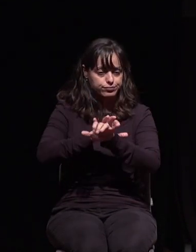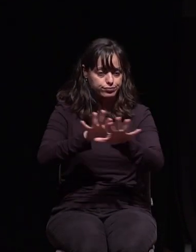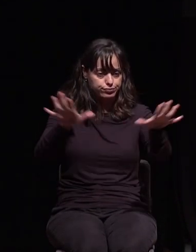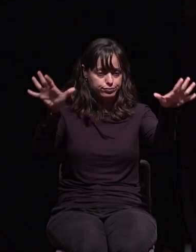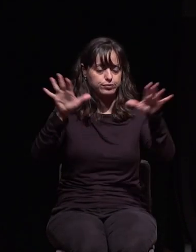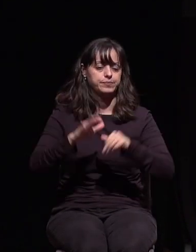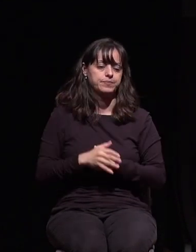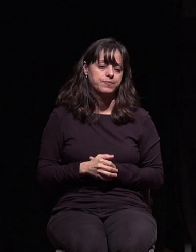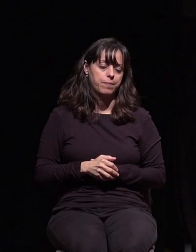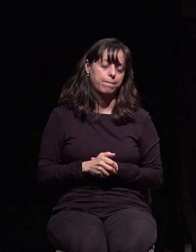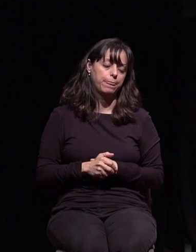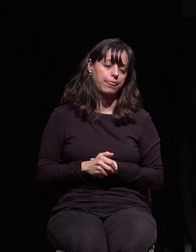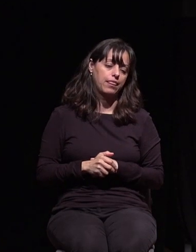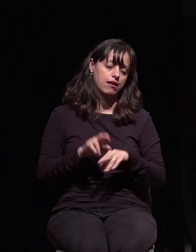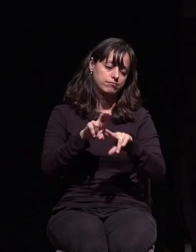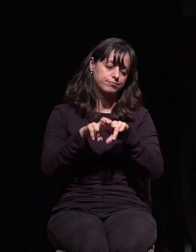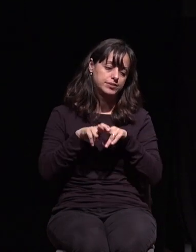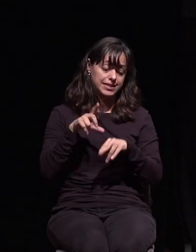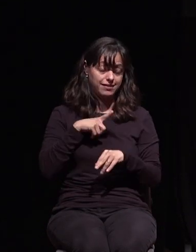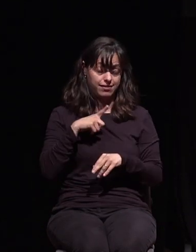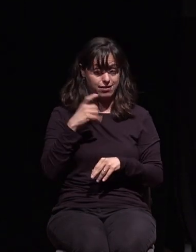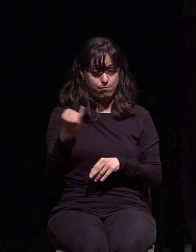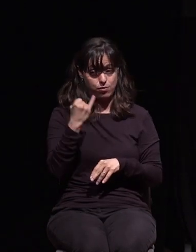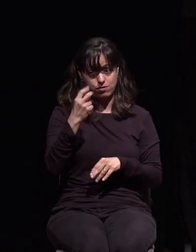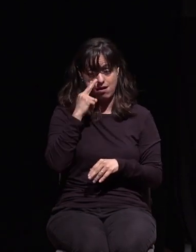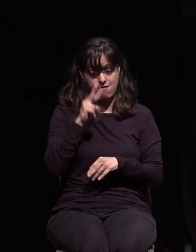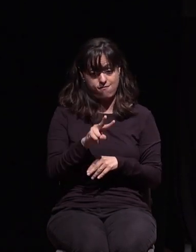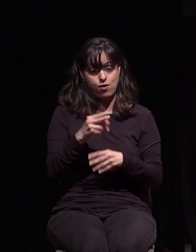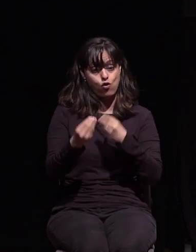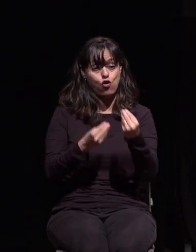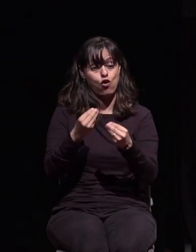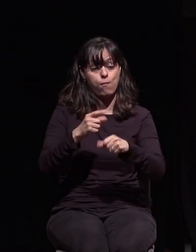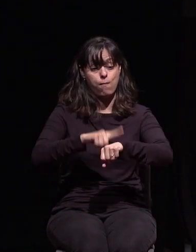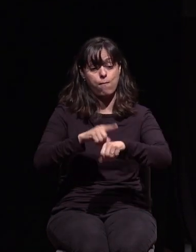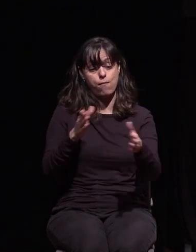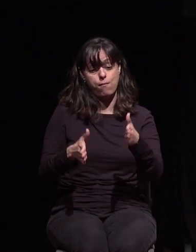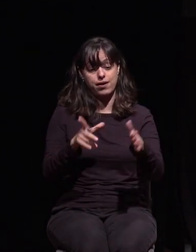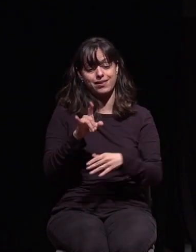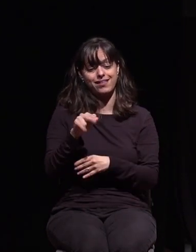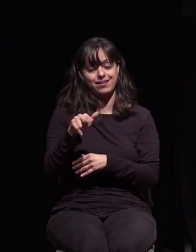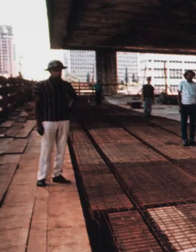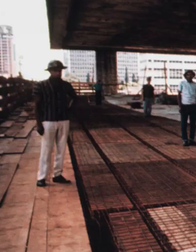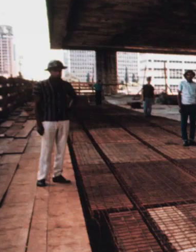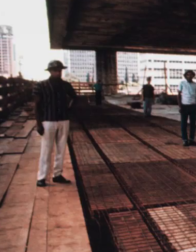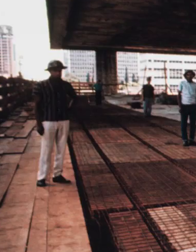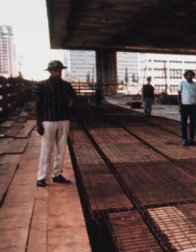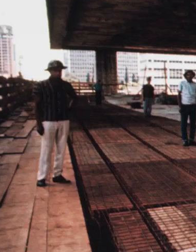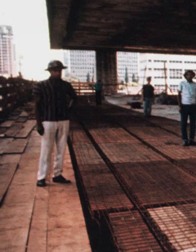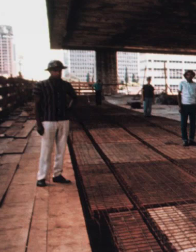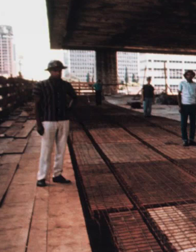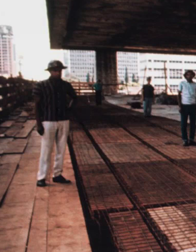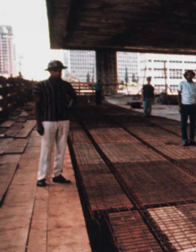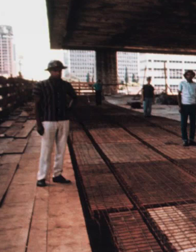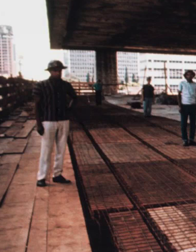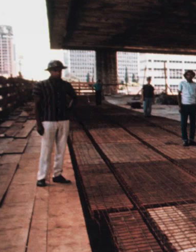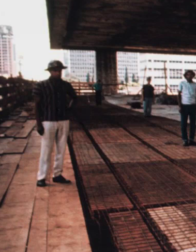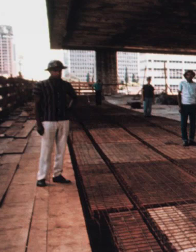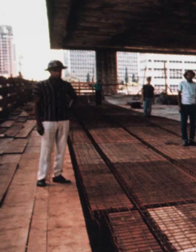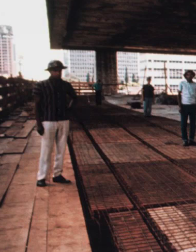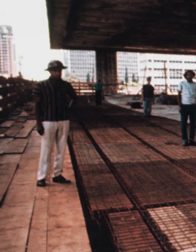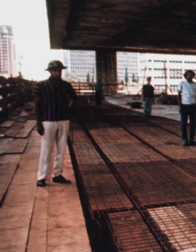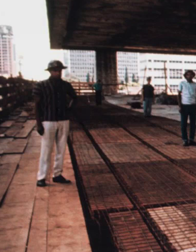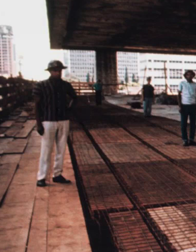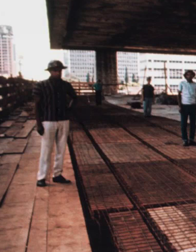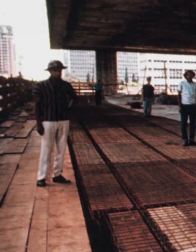que é importante enxergar a Lina na Bahia, e isso é uma coisa que, na própria cidade de Salvador, na discussão da Faculdade de Arquitetura, lá, a